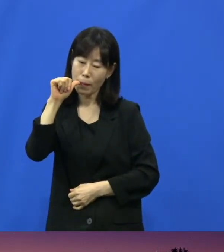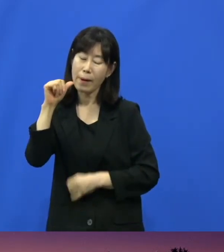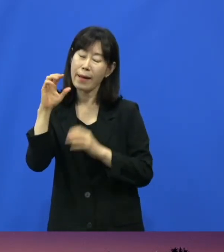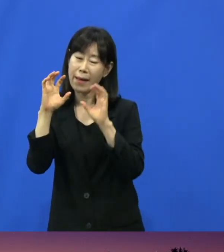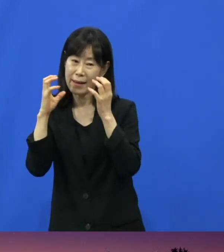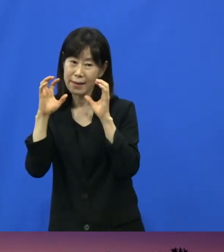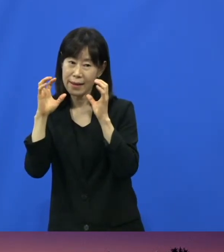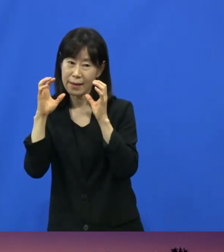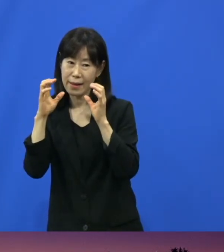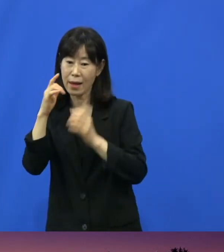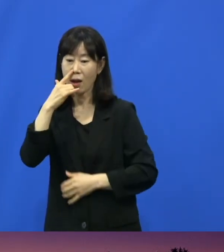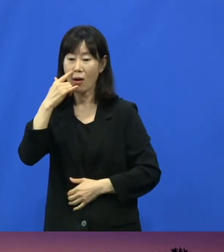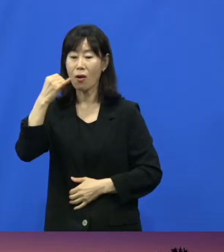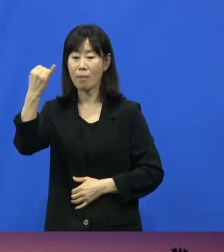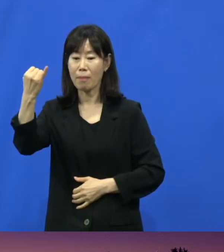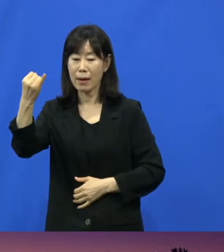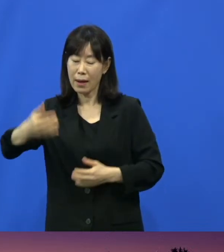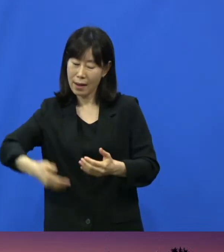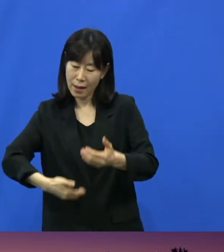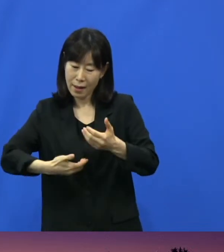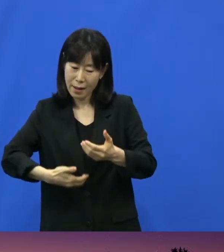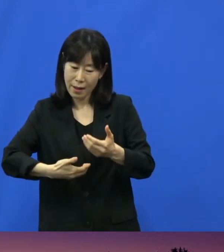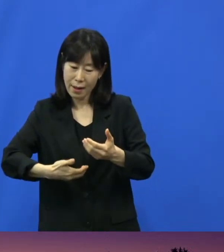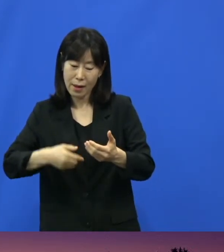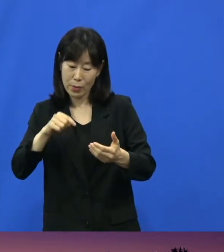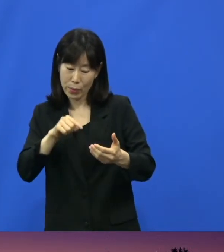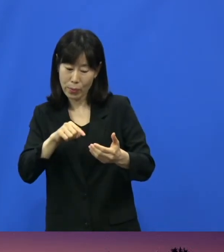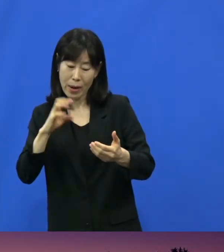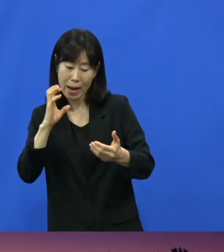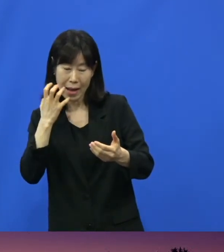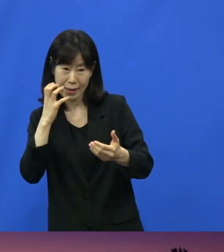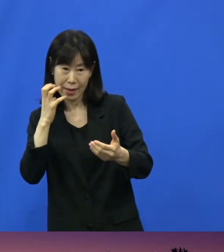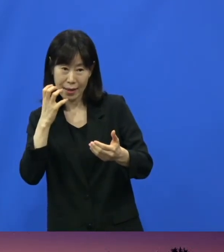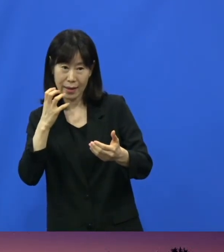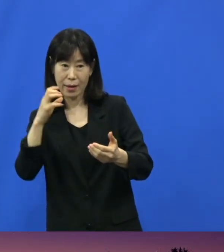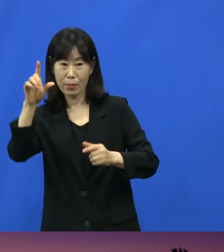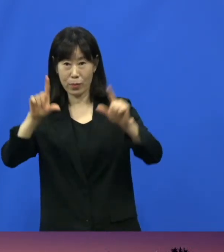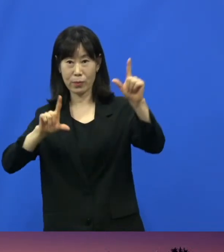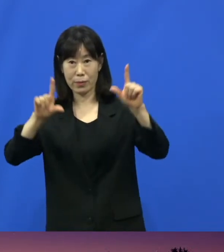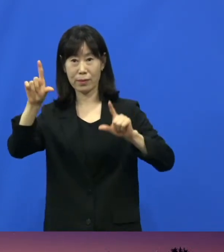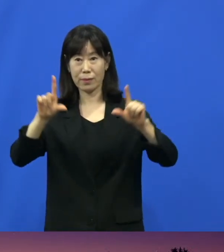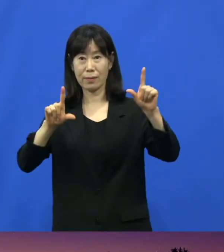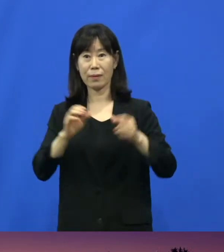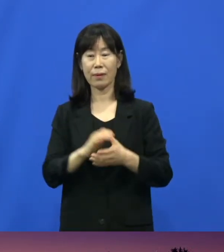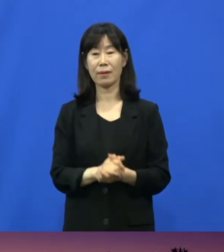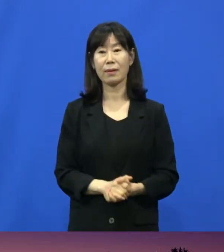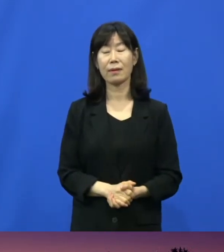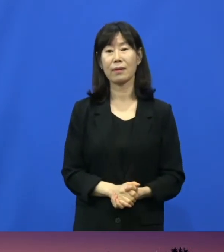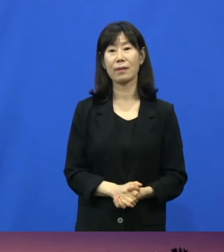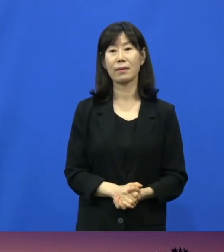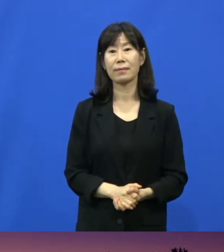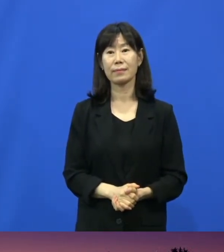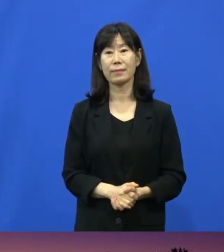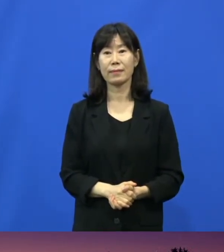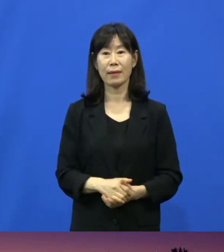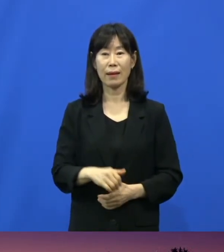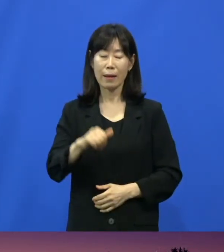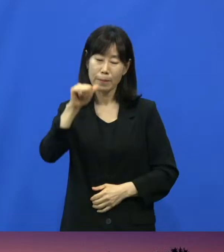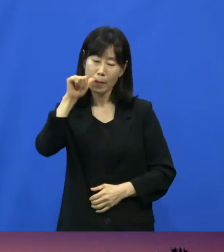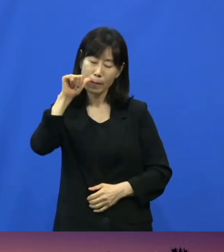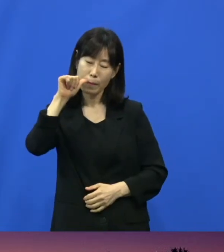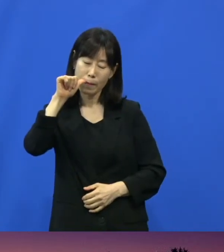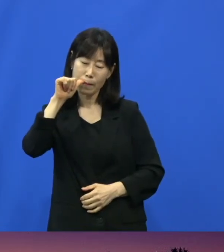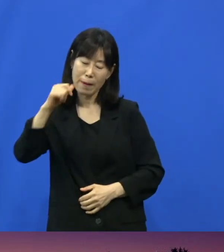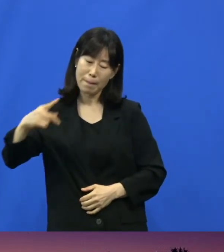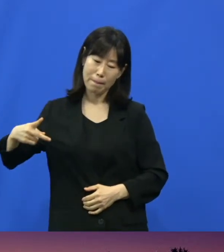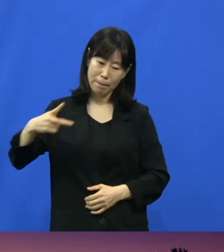자신의 몸을 엄마의 품에 완전히 맡겨진 상태의 모습. 그래서 여기 젖을 뗀